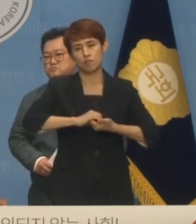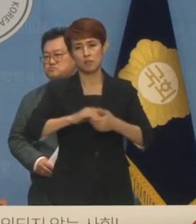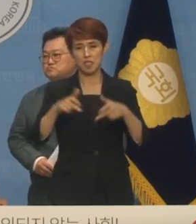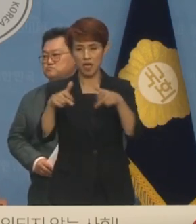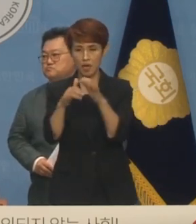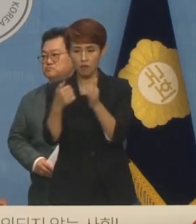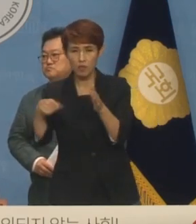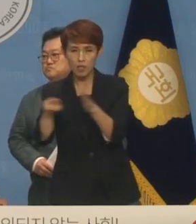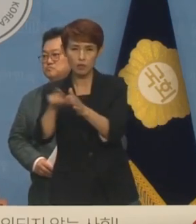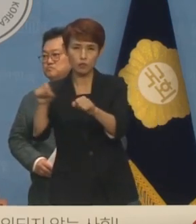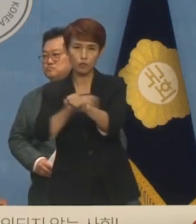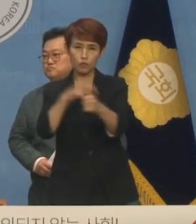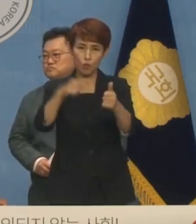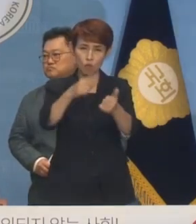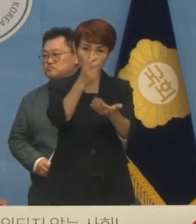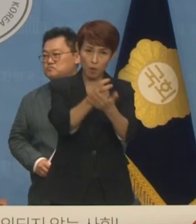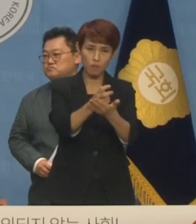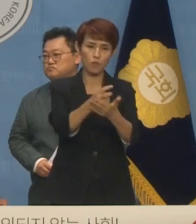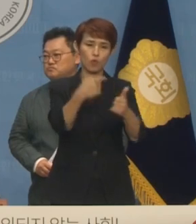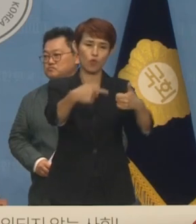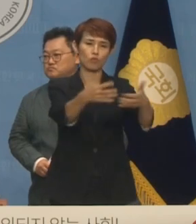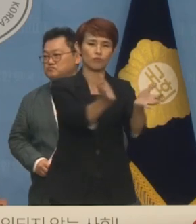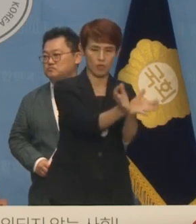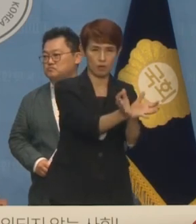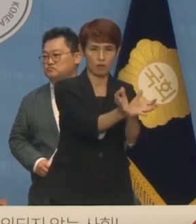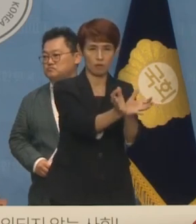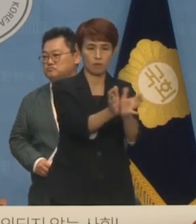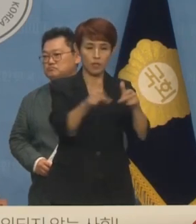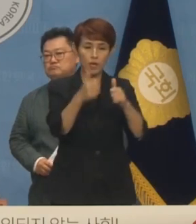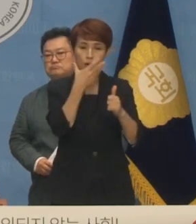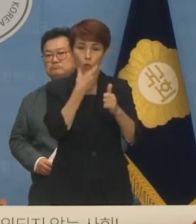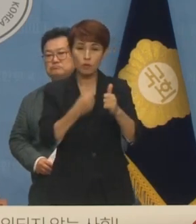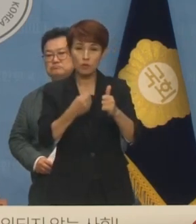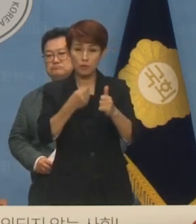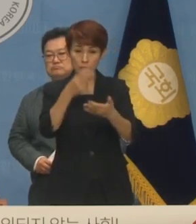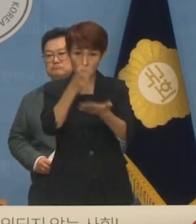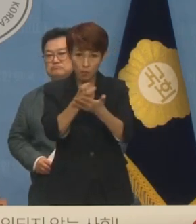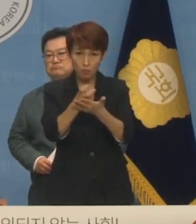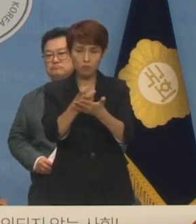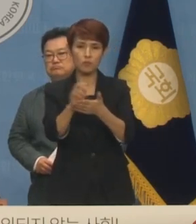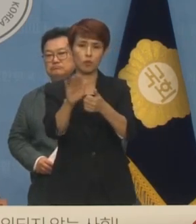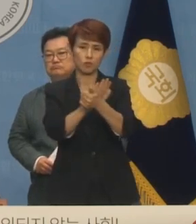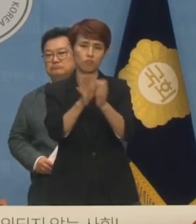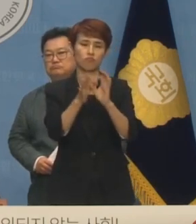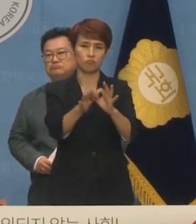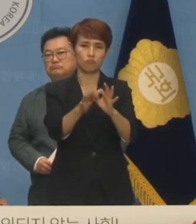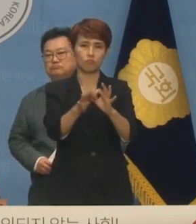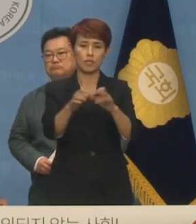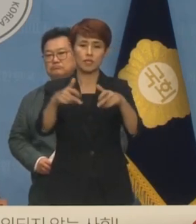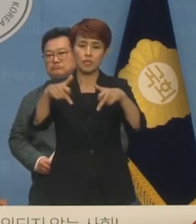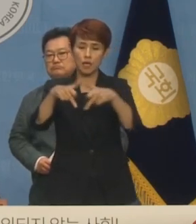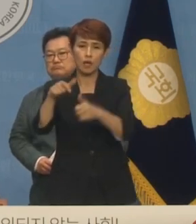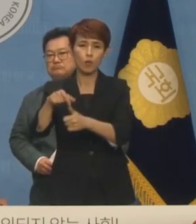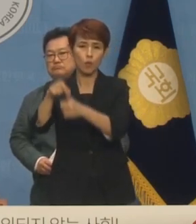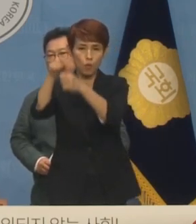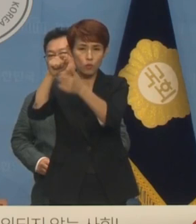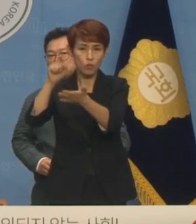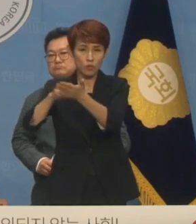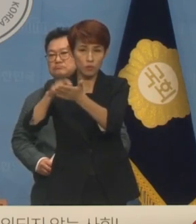위한 특수교육법은 교육 분야, 장애인 복지법은 복지 서비스 분야, 장애인 고용촉진법은 고용